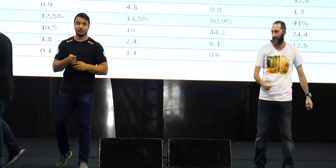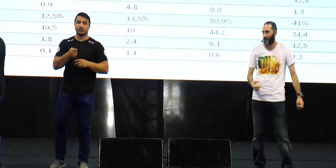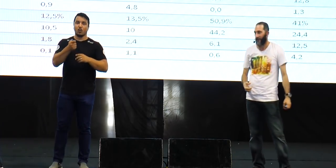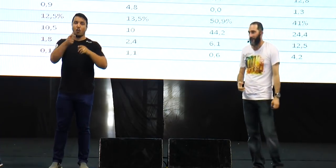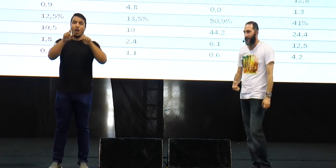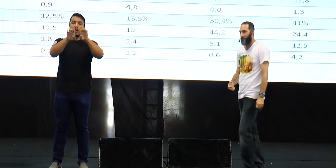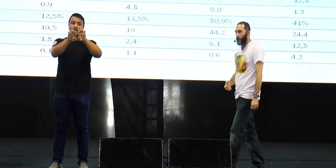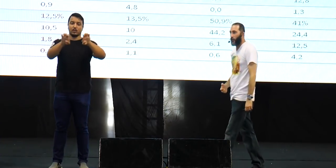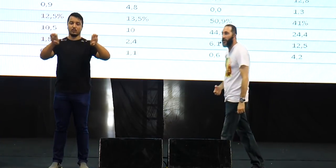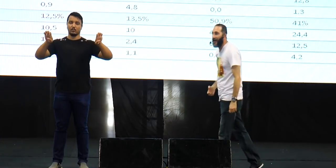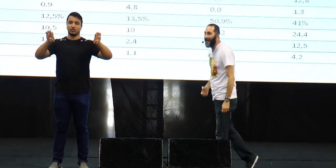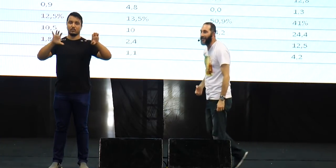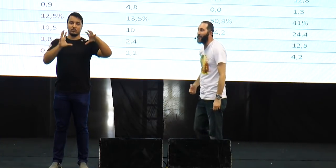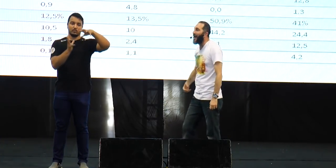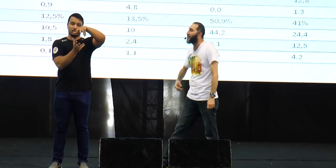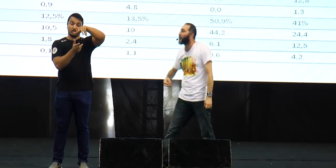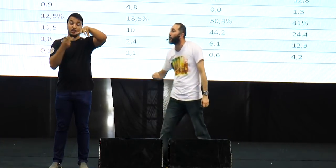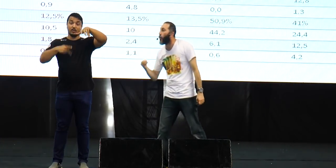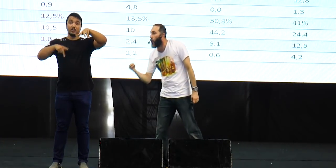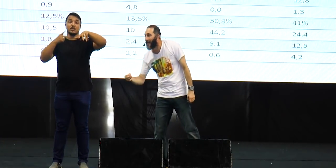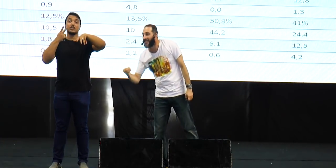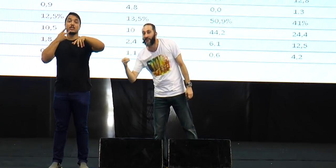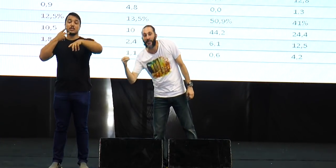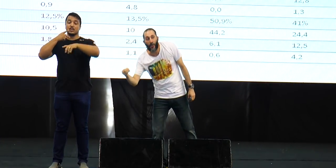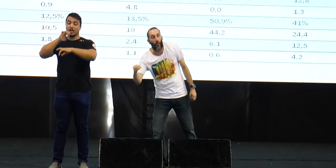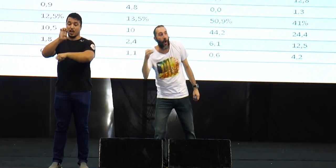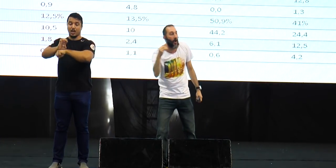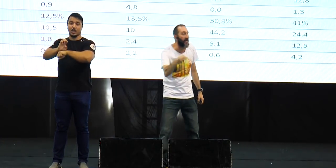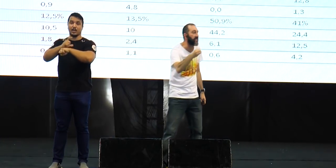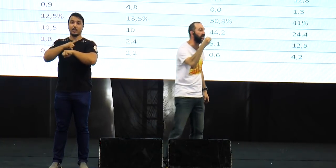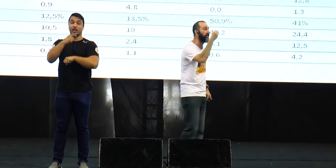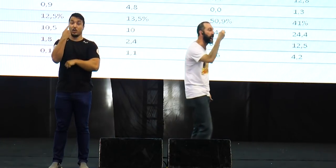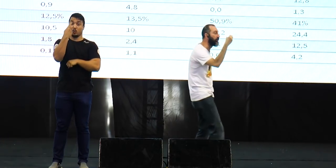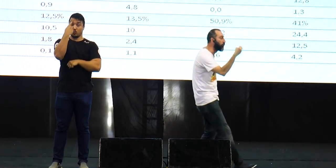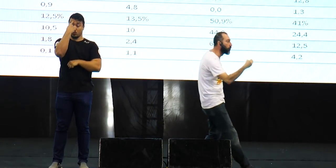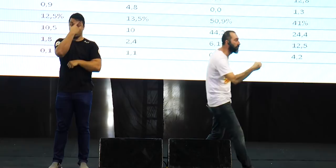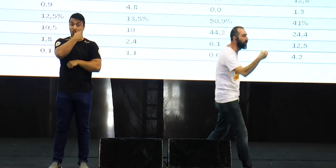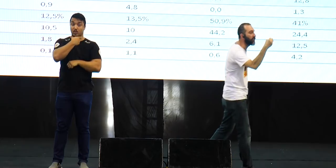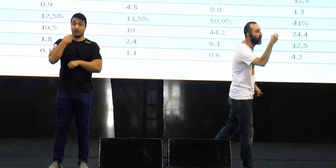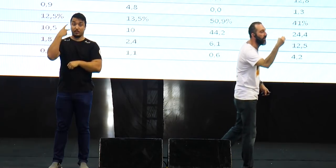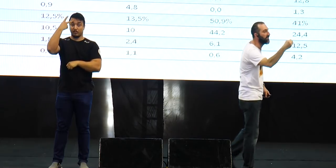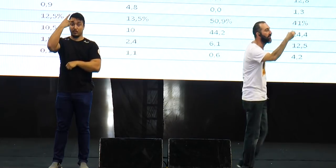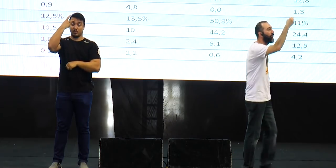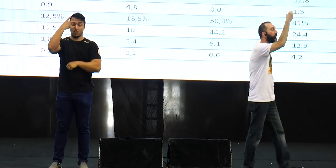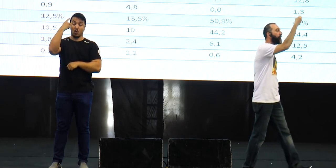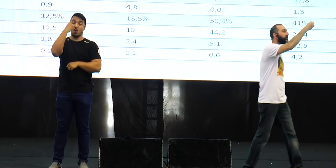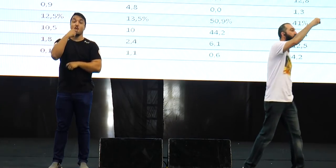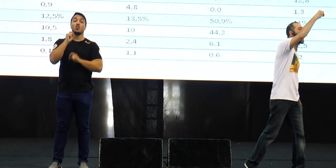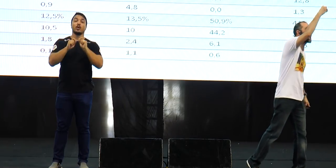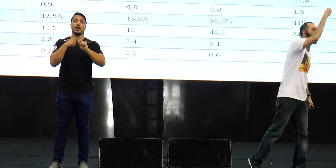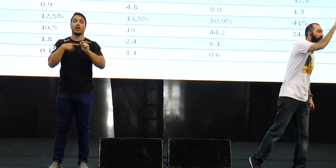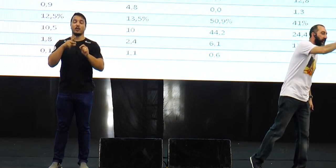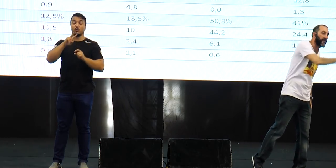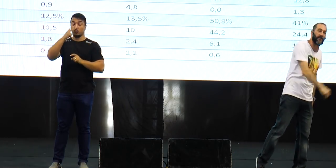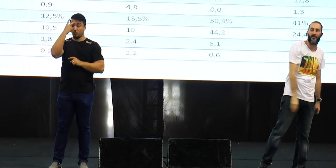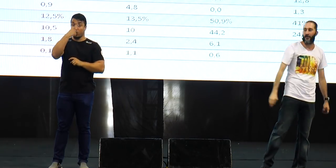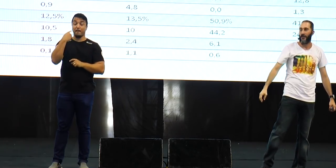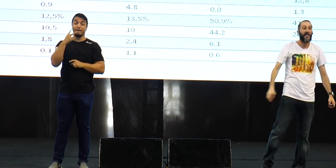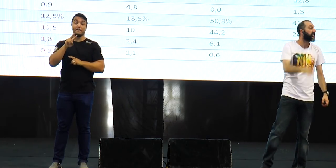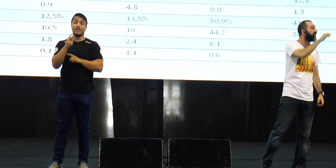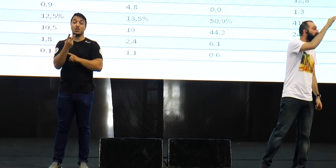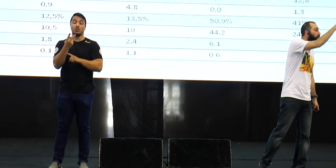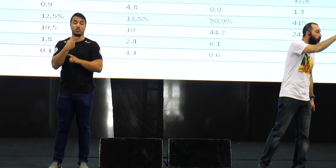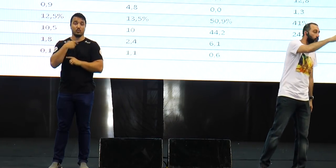gente. O Ceará tem mais de 2.000 horas ano de insolação perpendicular